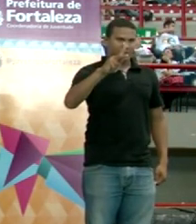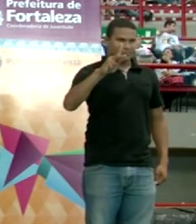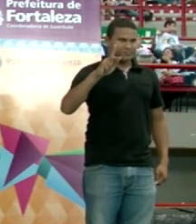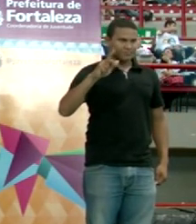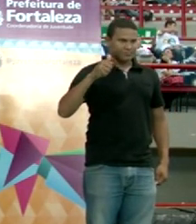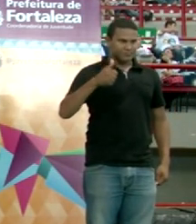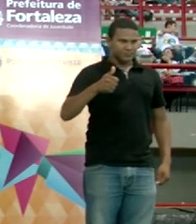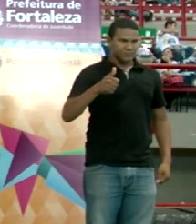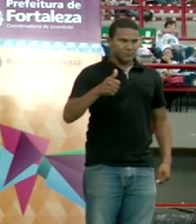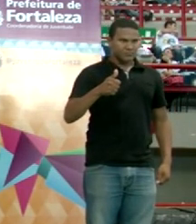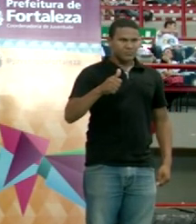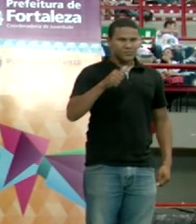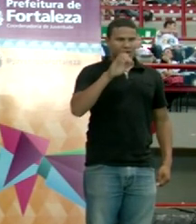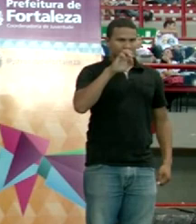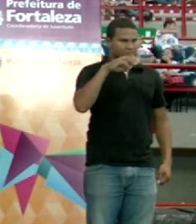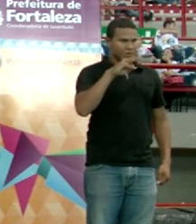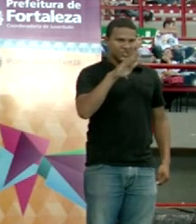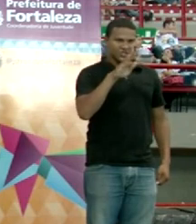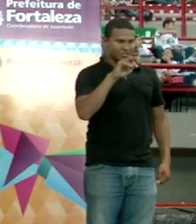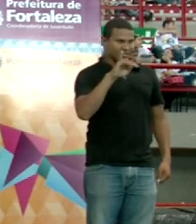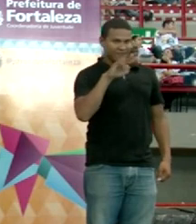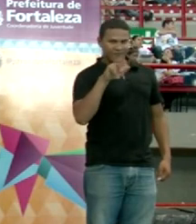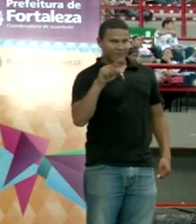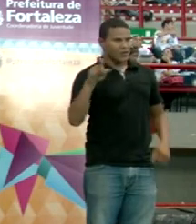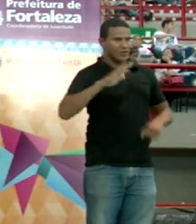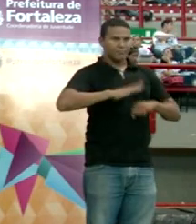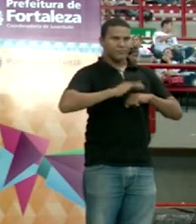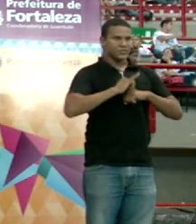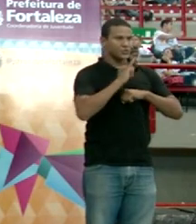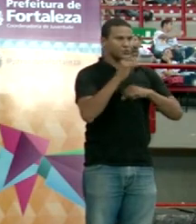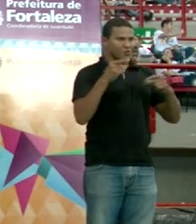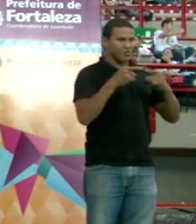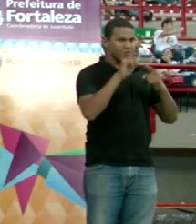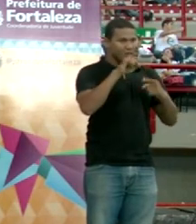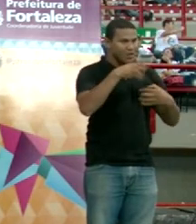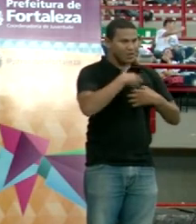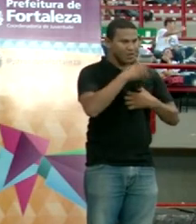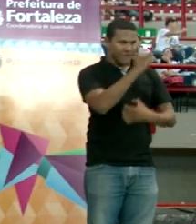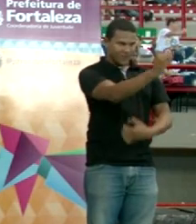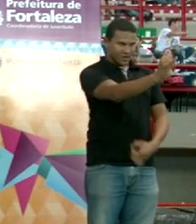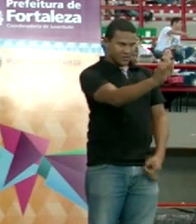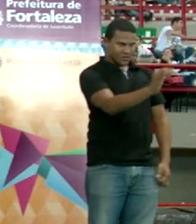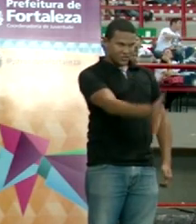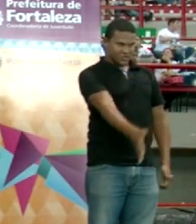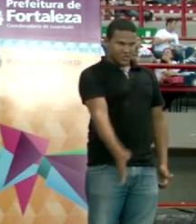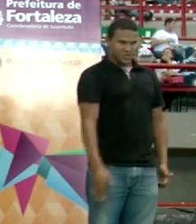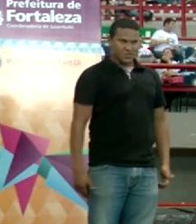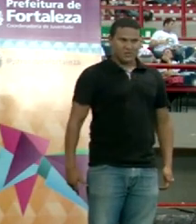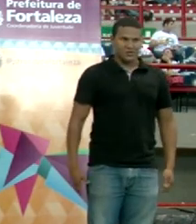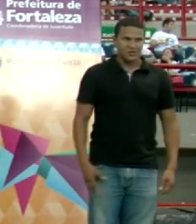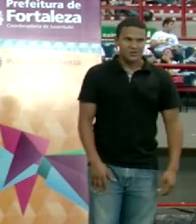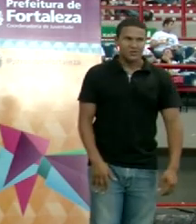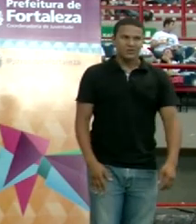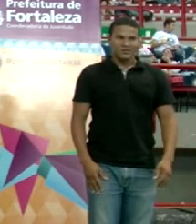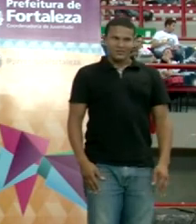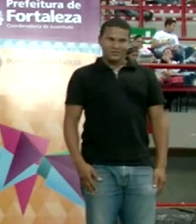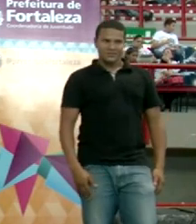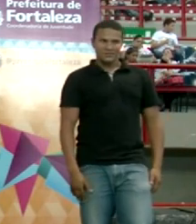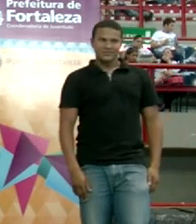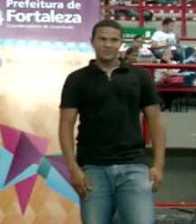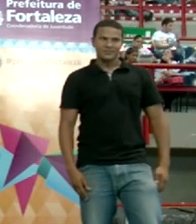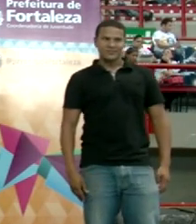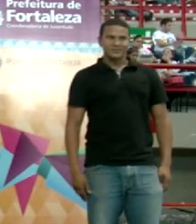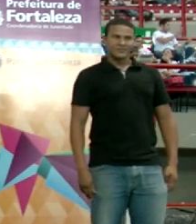abanações, deu para notar direitinho enquanto você se abana aí feliz da vida? Pronto. Vamos agora para outra função